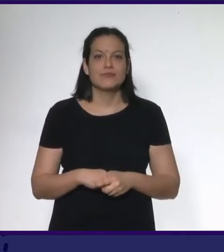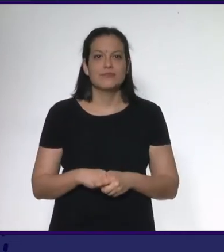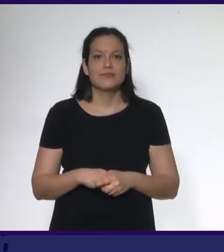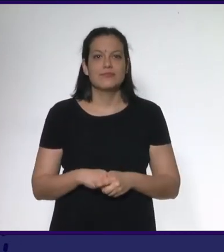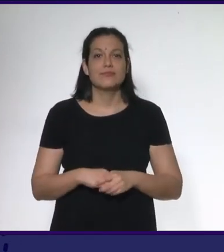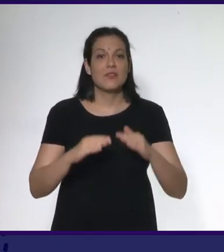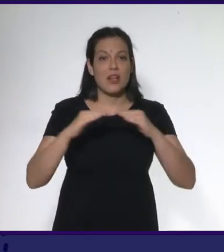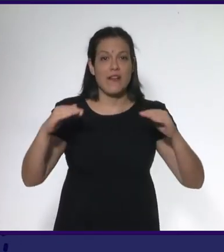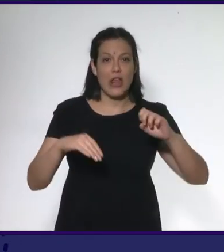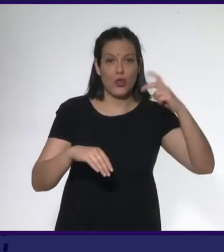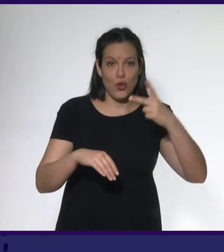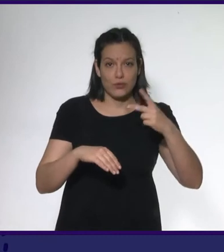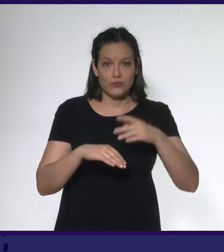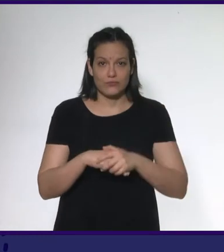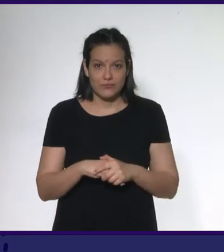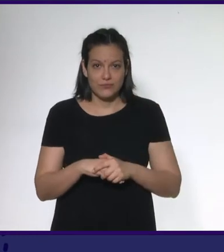WhatsApp. Nivel 2.